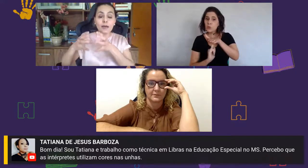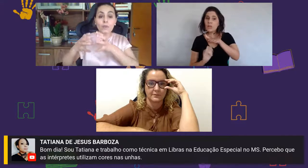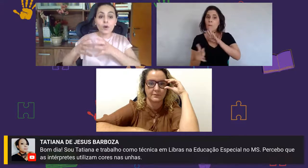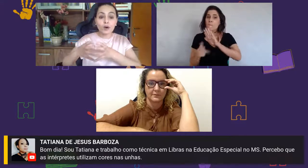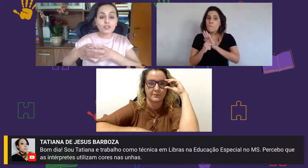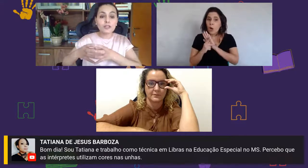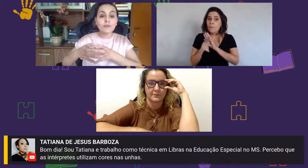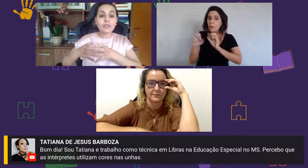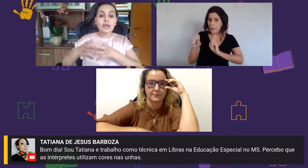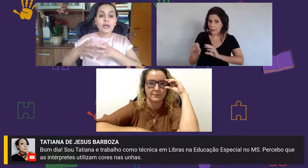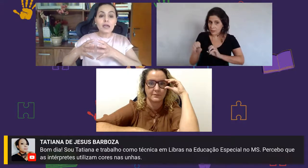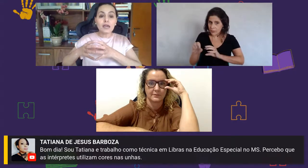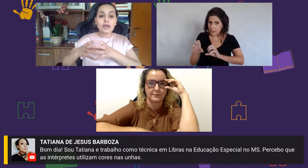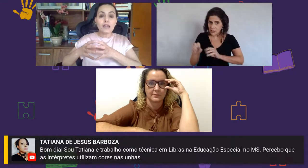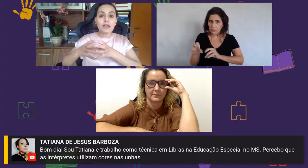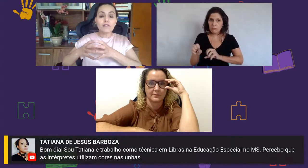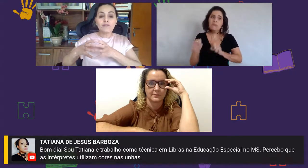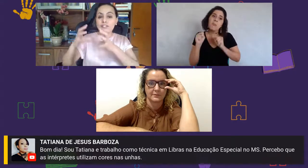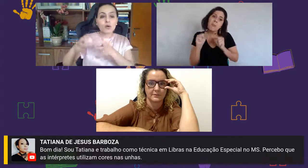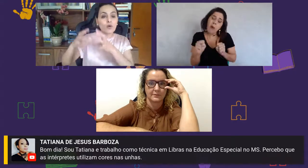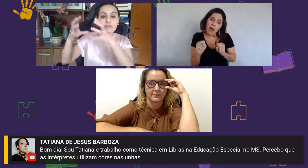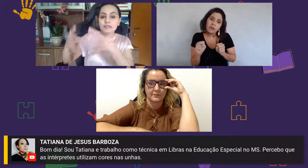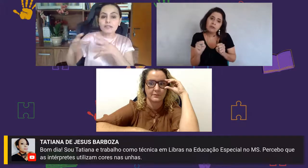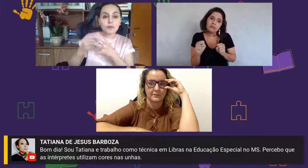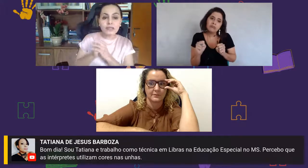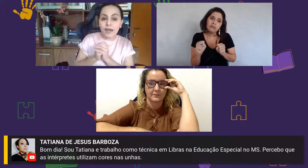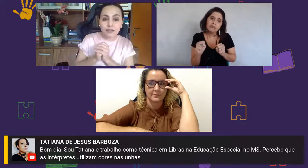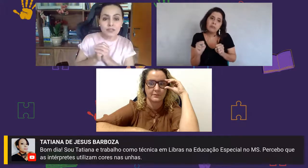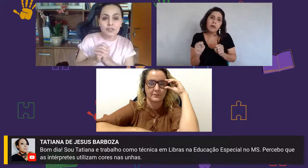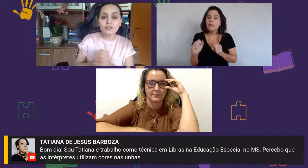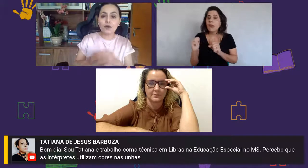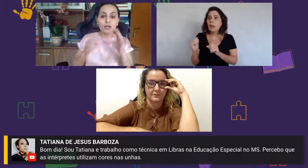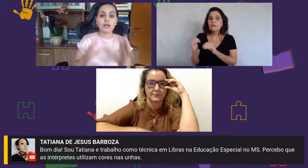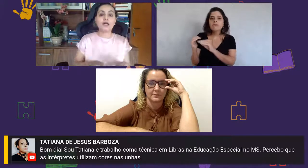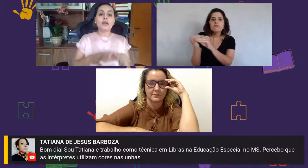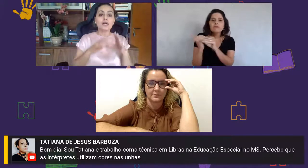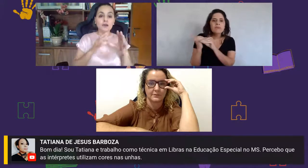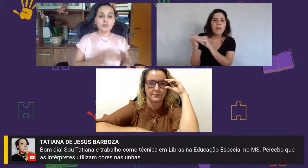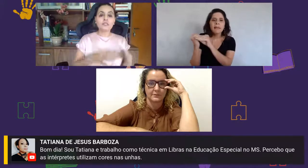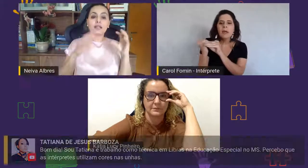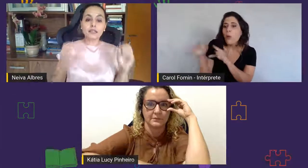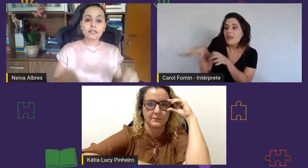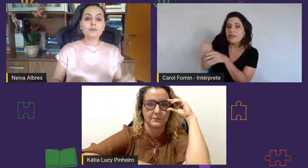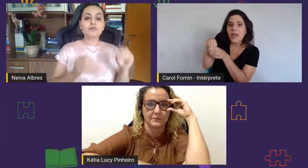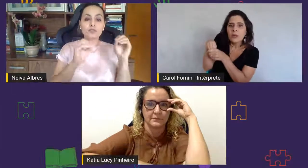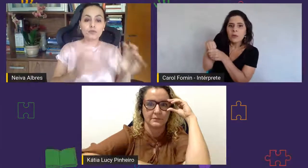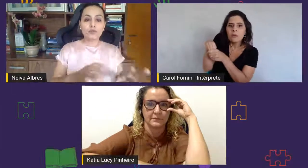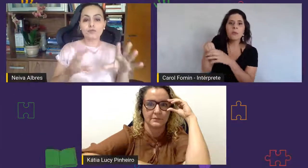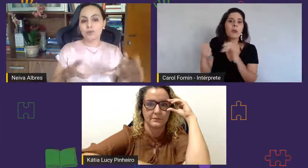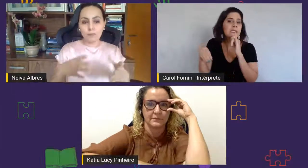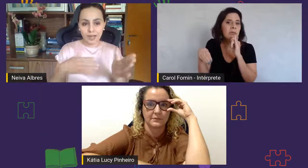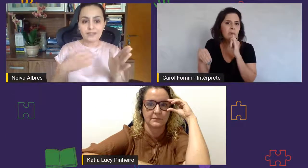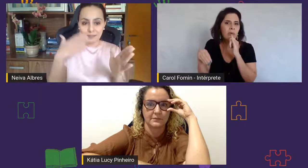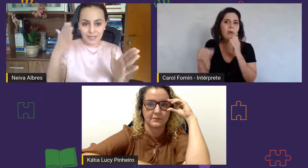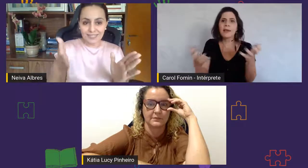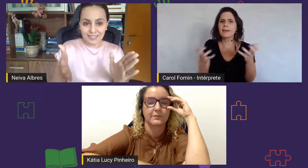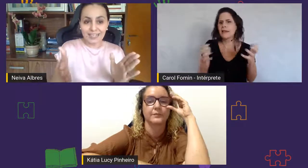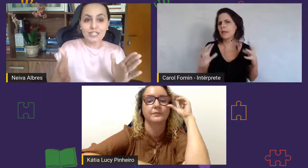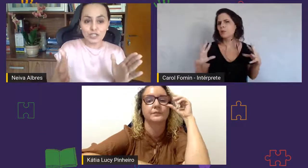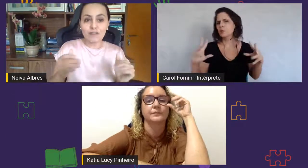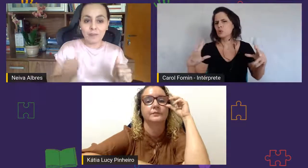Tatiana, ela pode fazer uma convenção interna e dizer assim, olha, gostaríamos que todos, ou